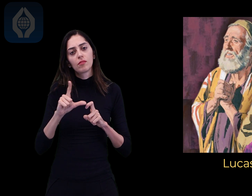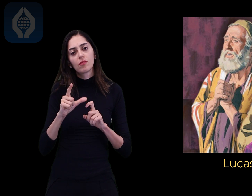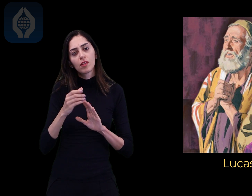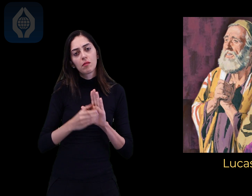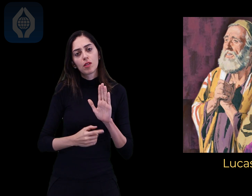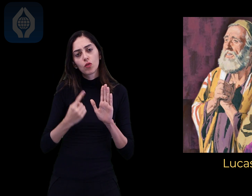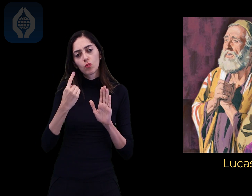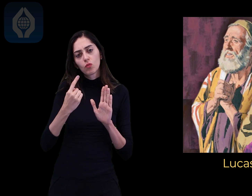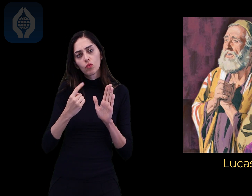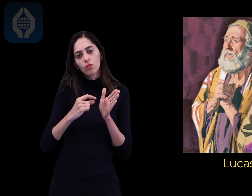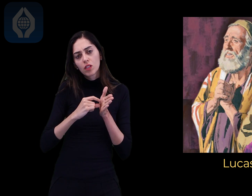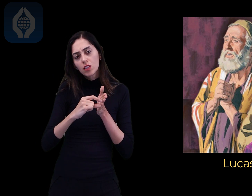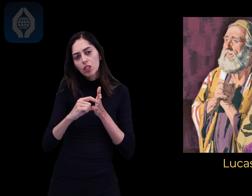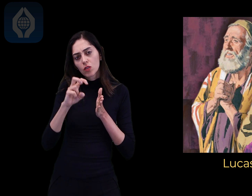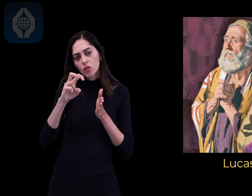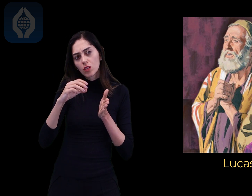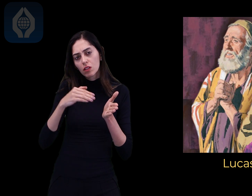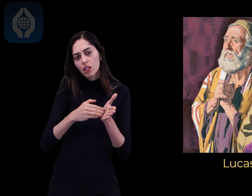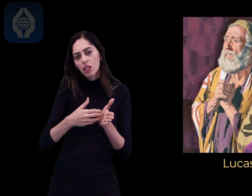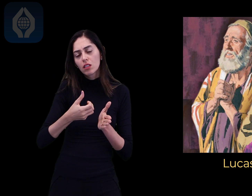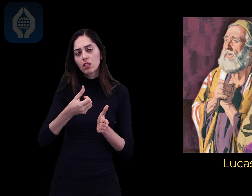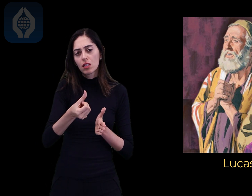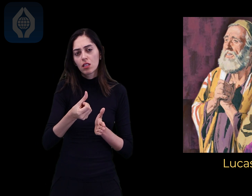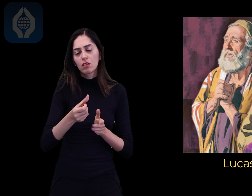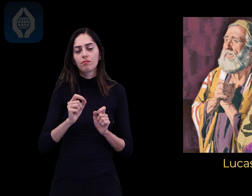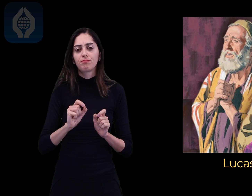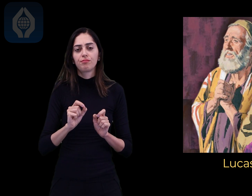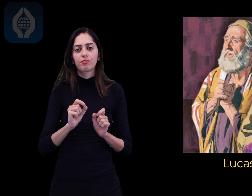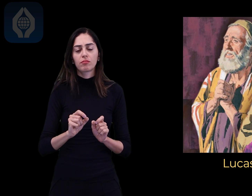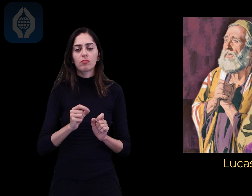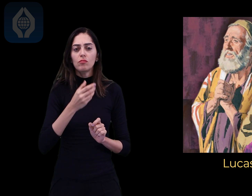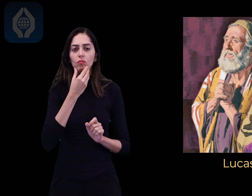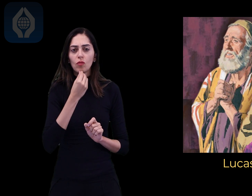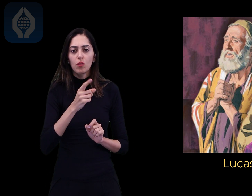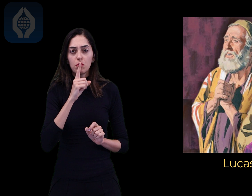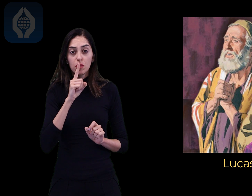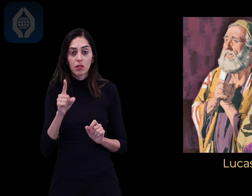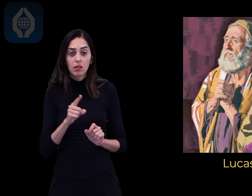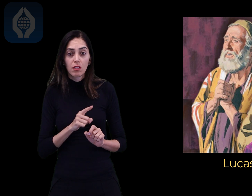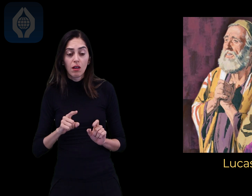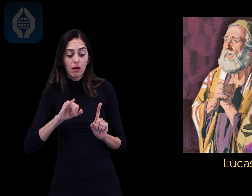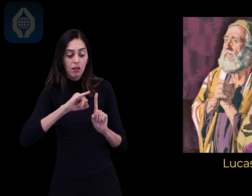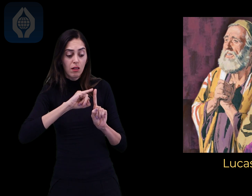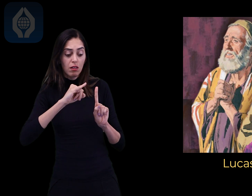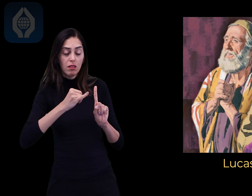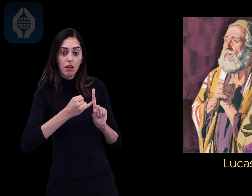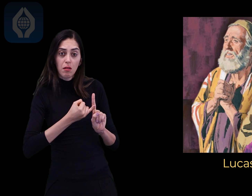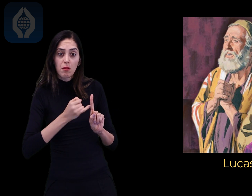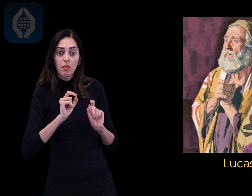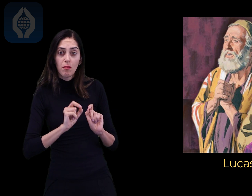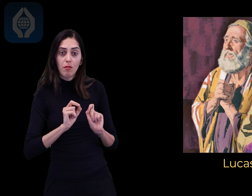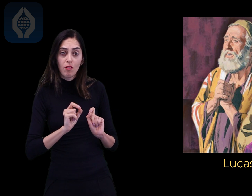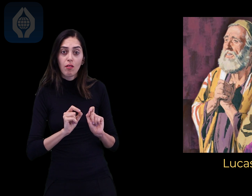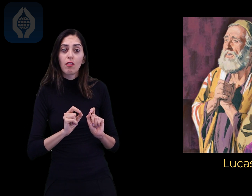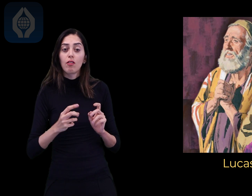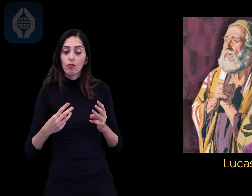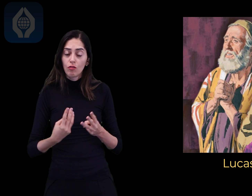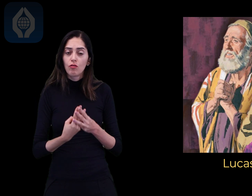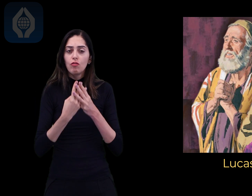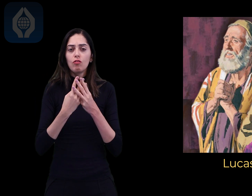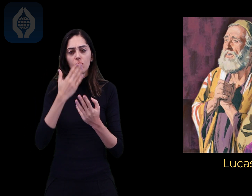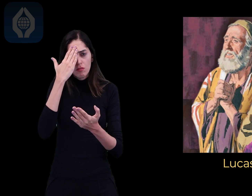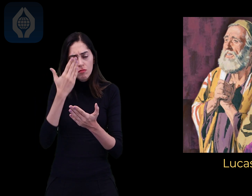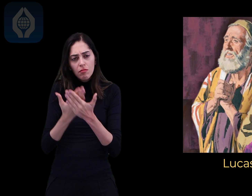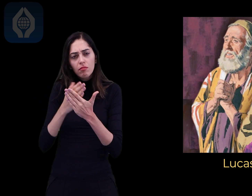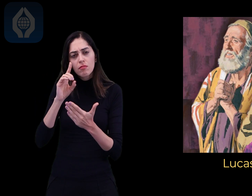Deus e criam em sua palavra. Eles ofereciam sacrifícios no templo exatamente como Deus tinha